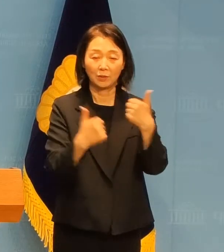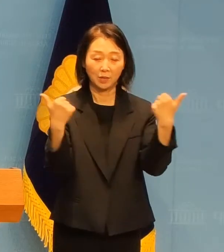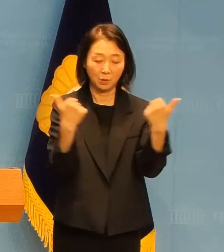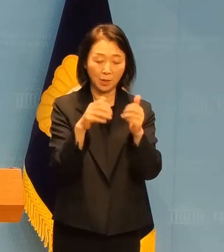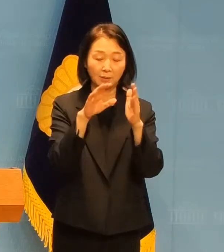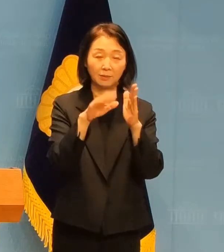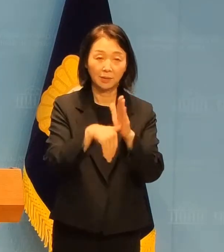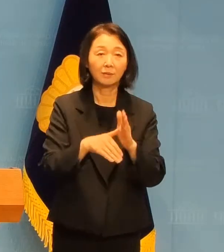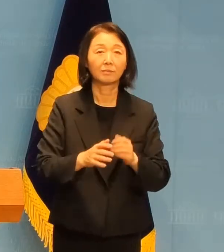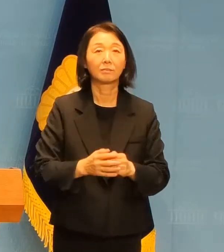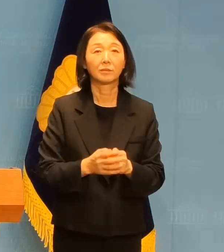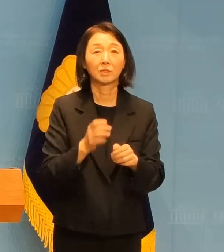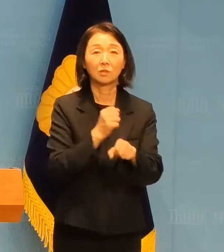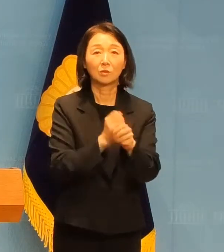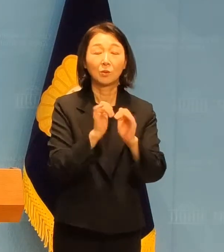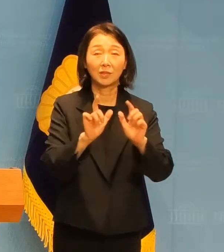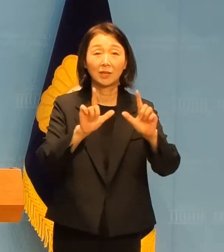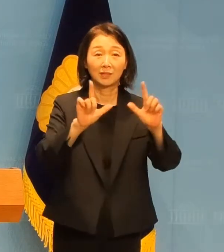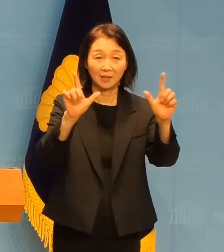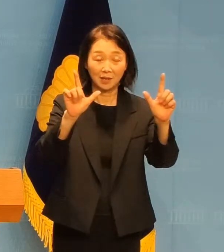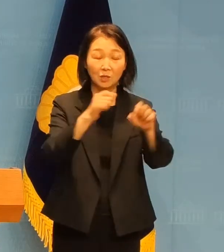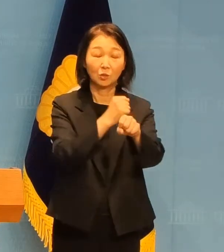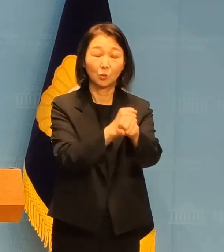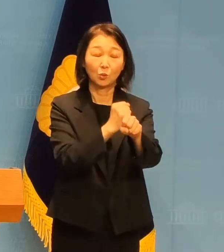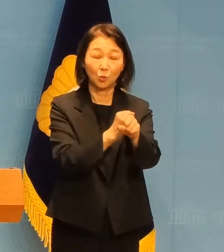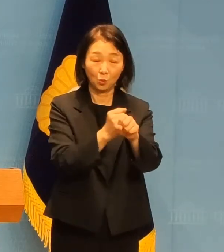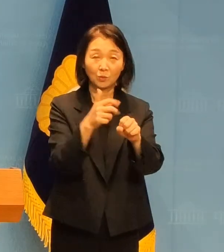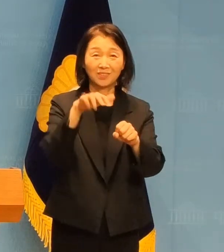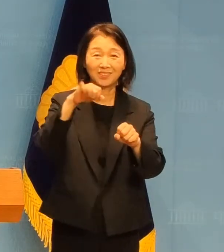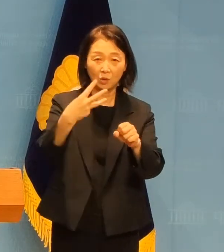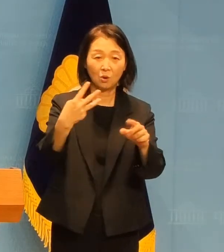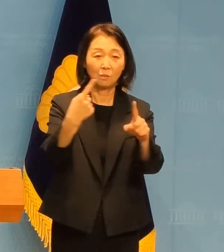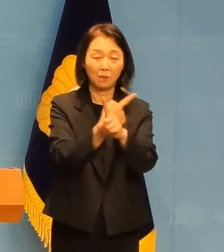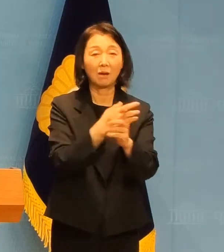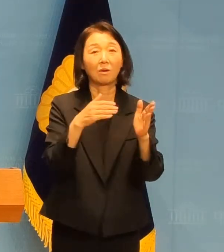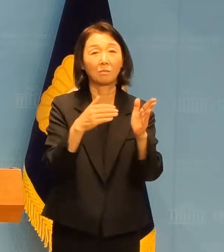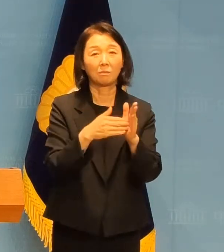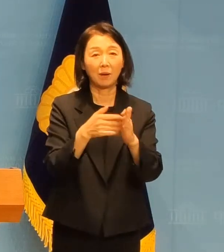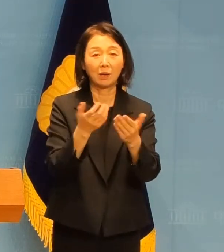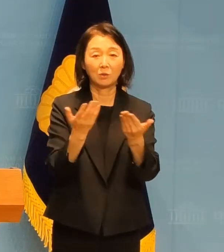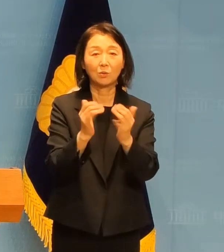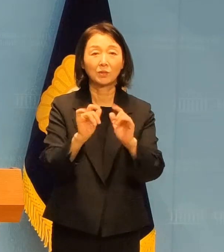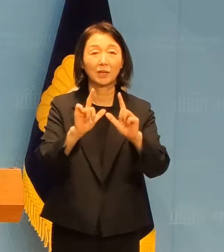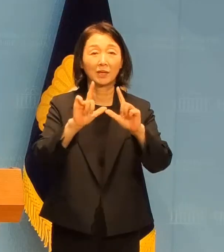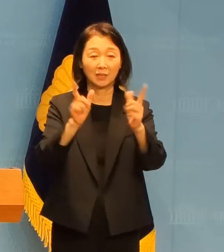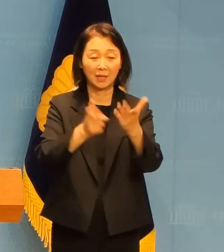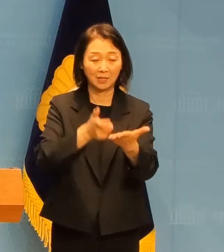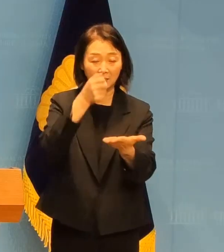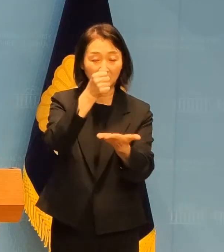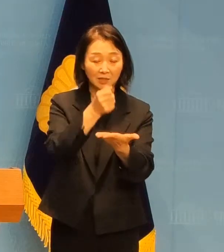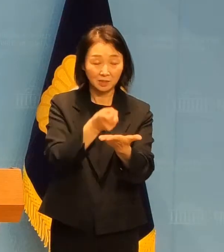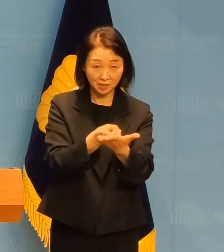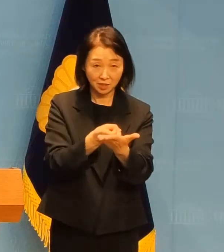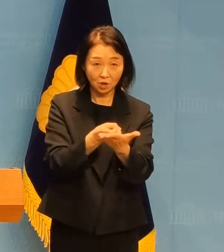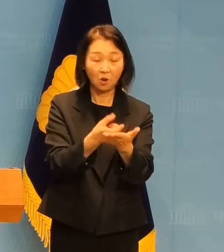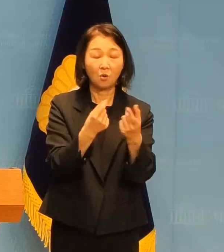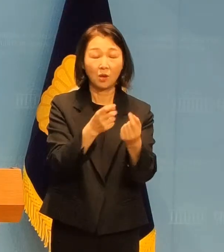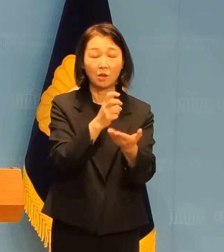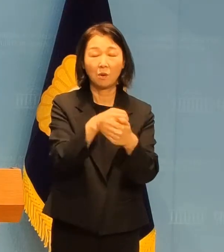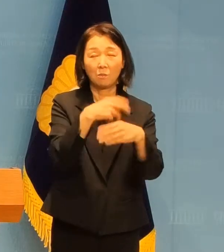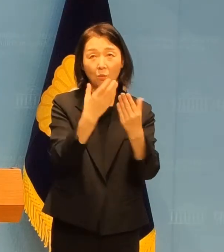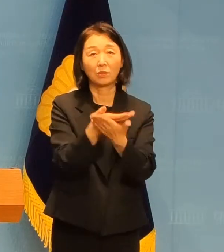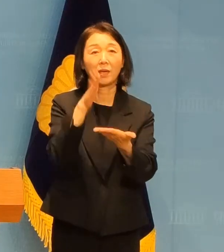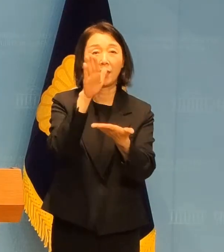회의에서 근로자의 날을 노동절로 변경하는 근로자의 날 제정에 관한 법률 전부